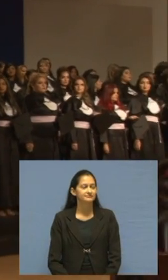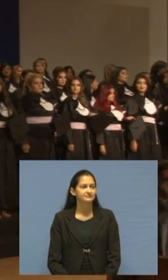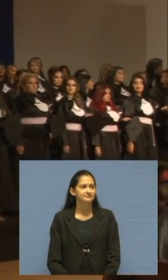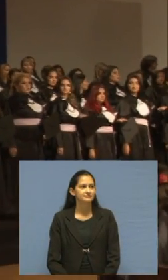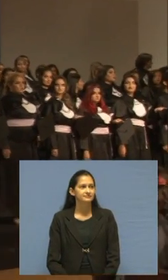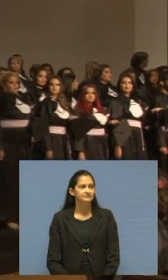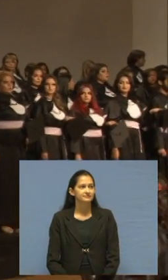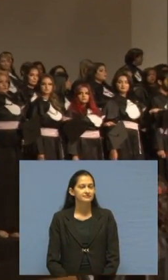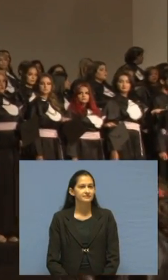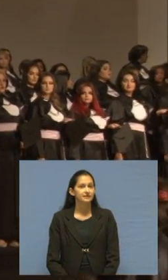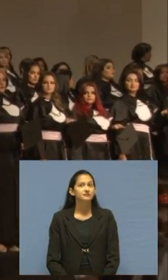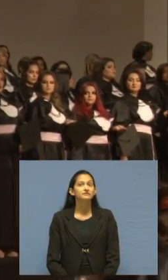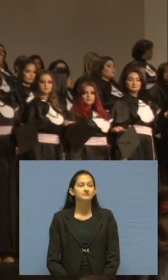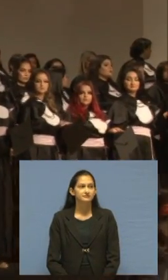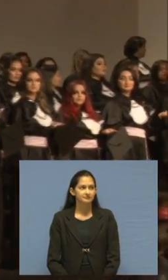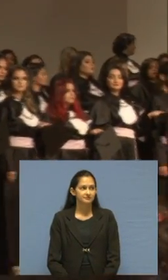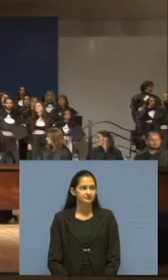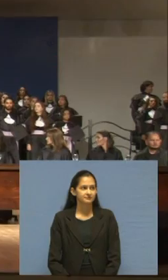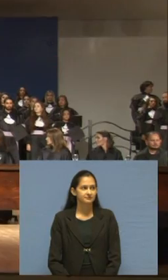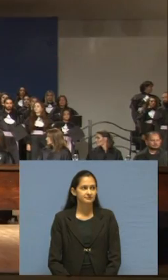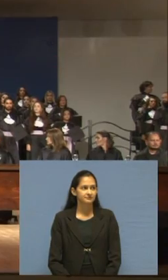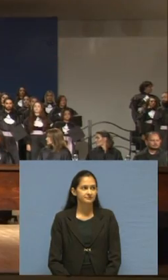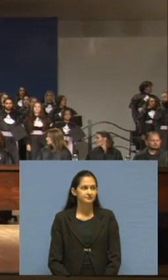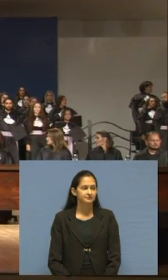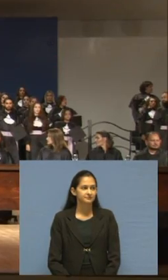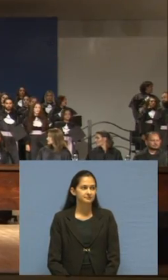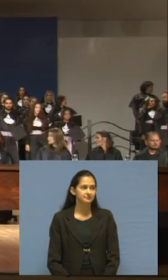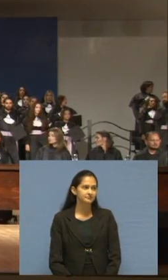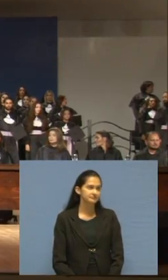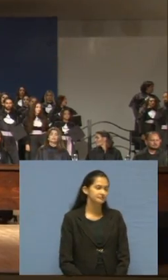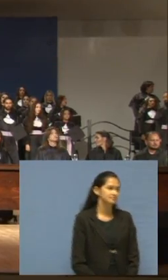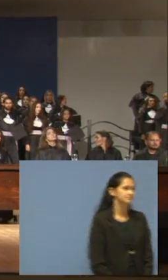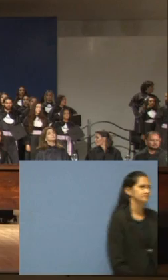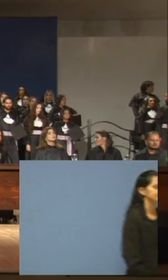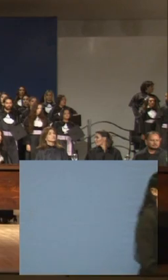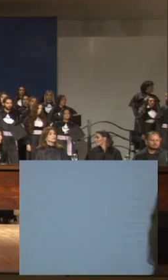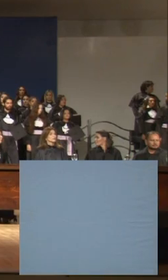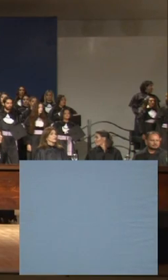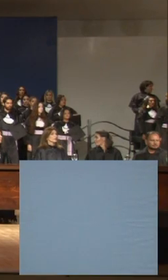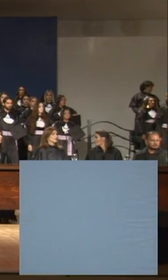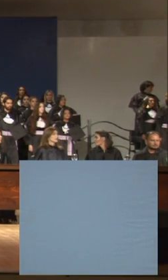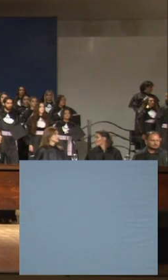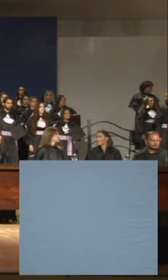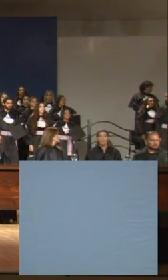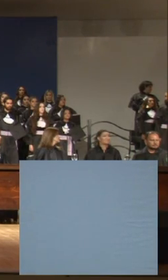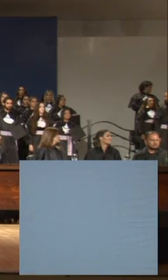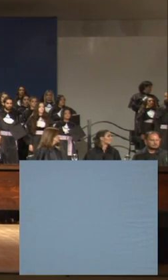Thank you.